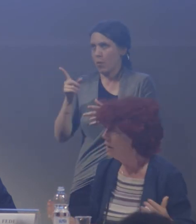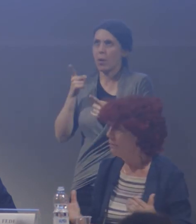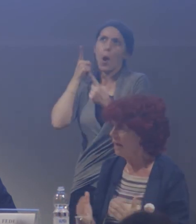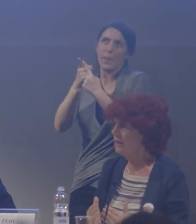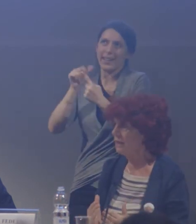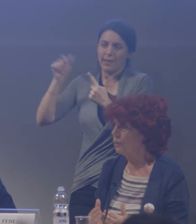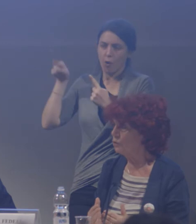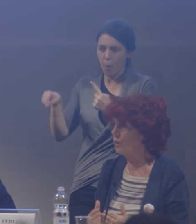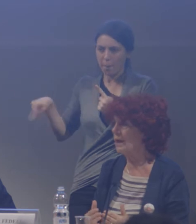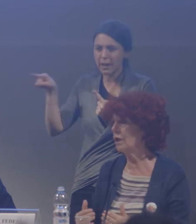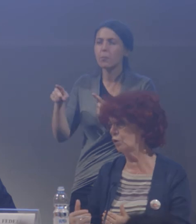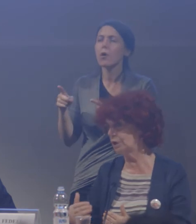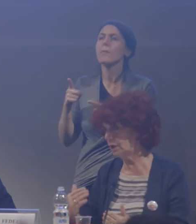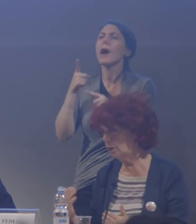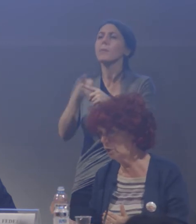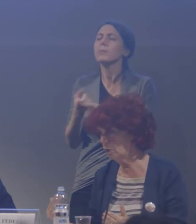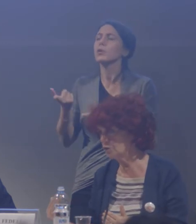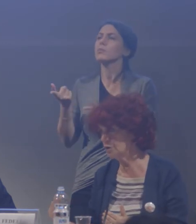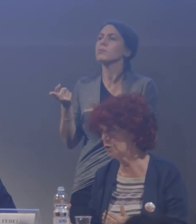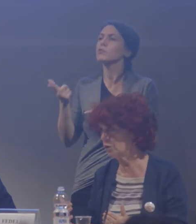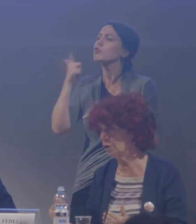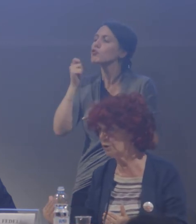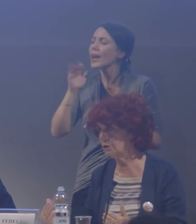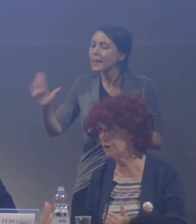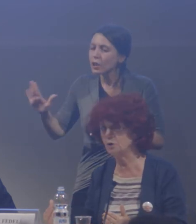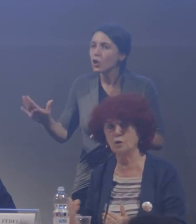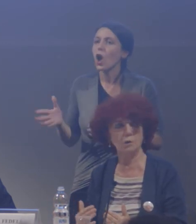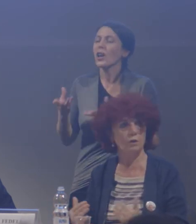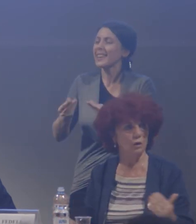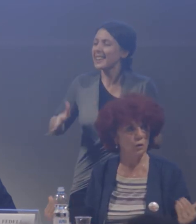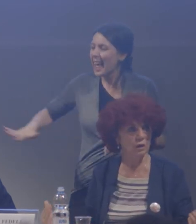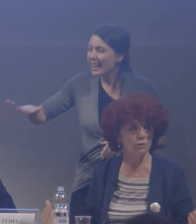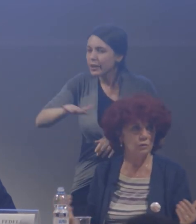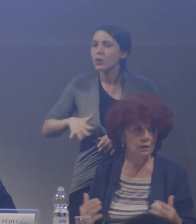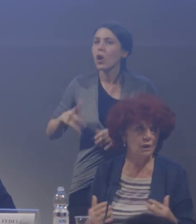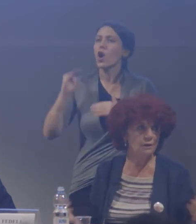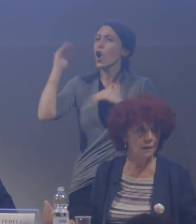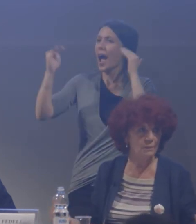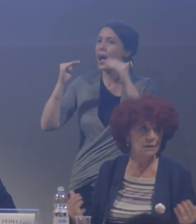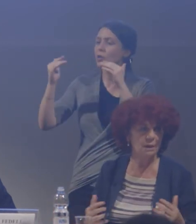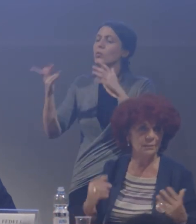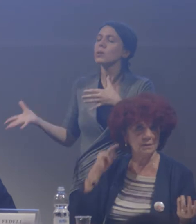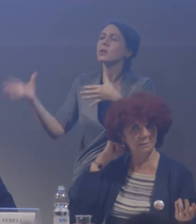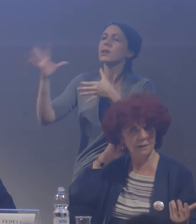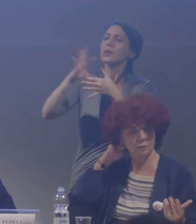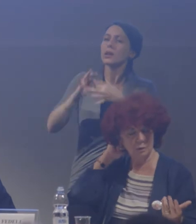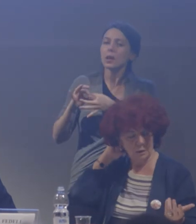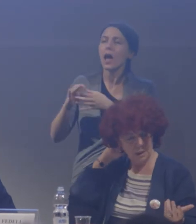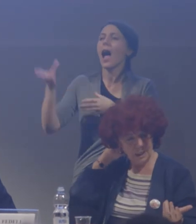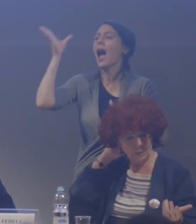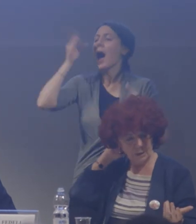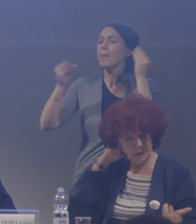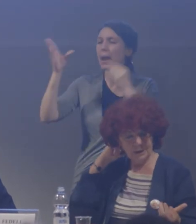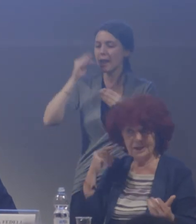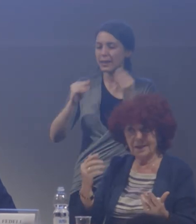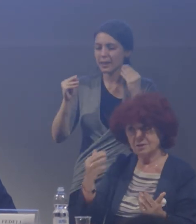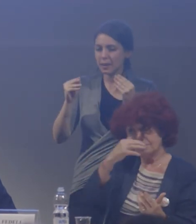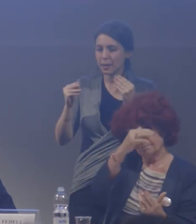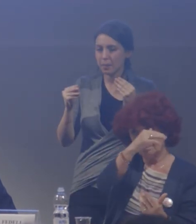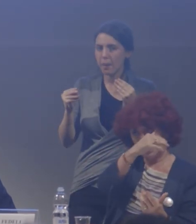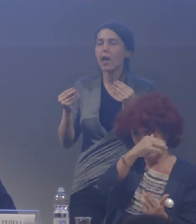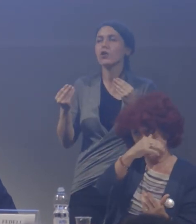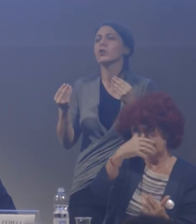missione, ma in rapporto anche con i loro genitori, con i territori e quindi con gli adulti, il tema dell'apprendimento e quindi